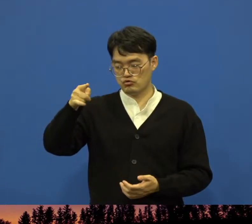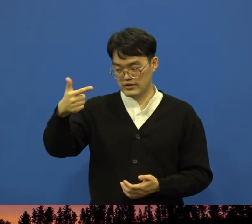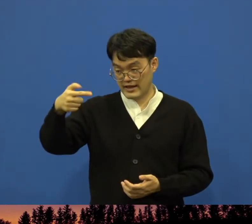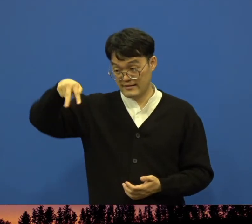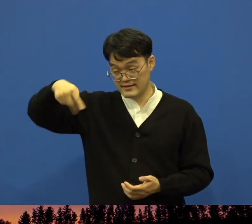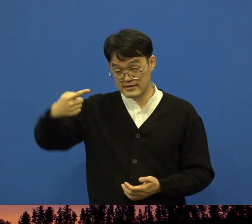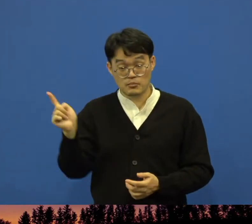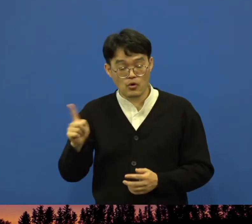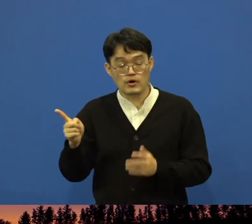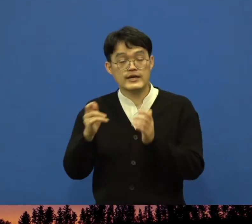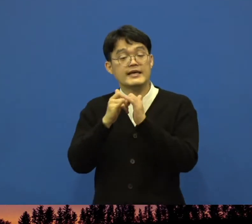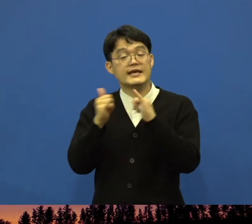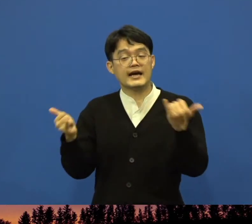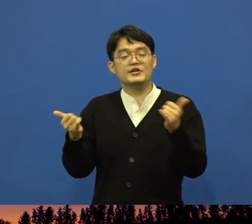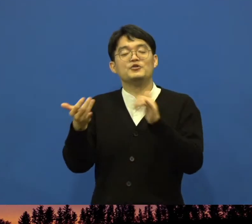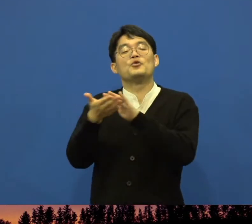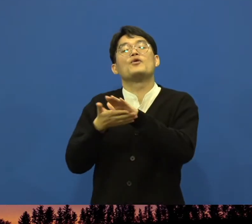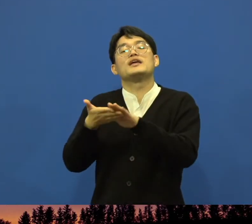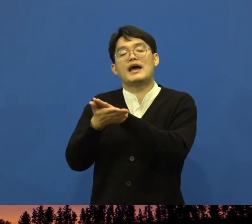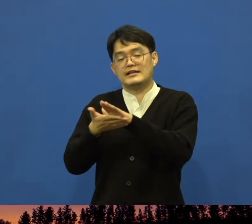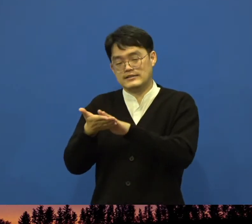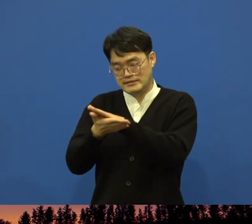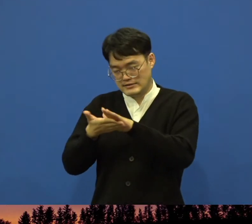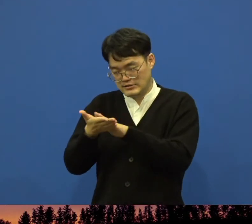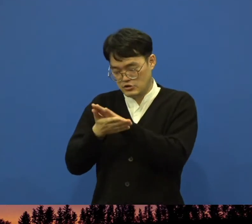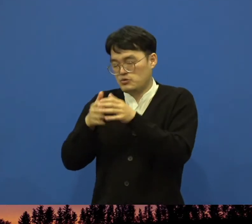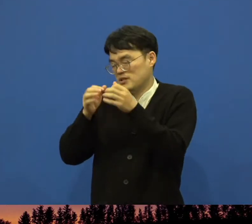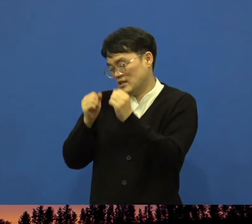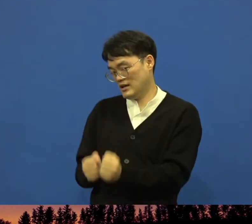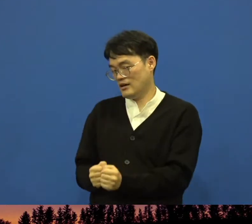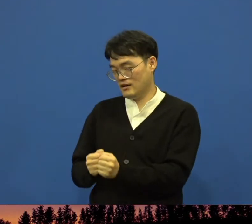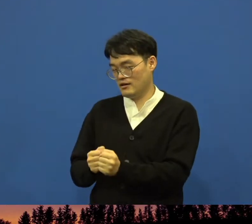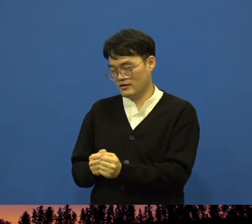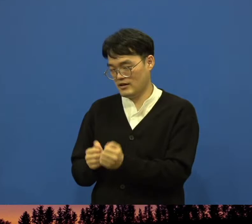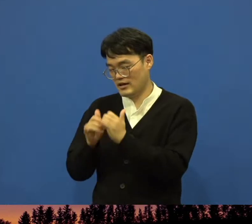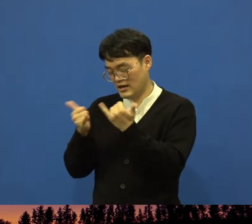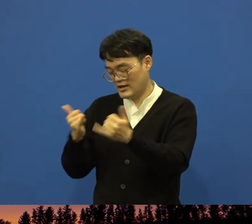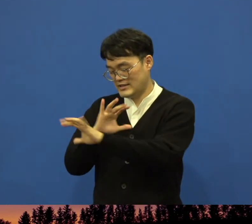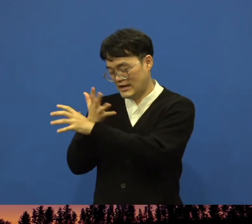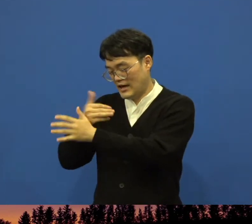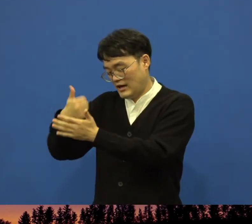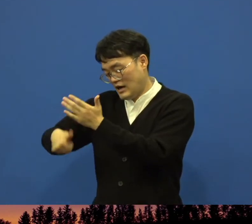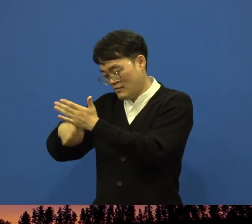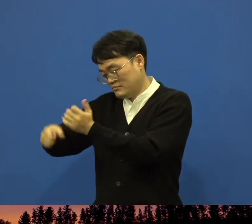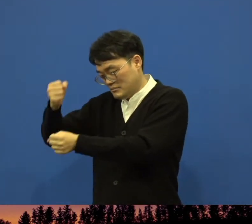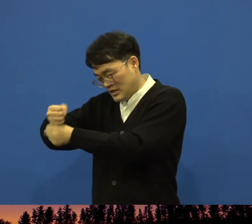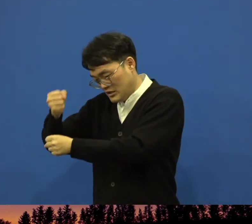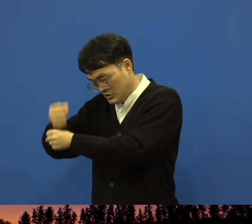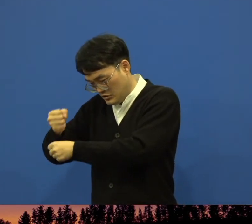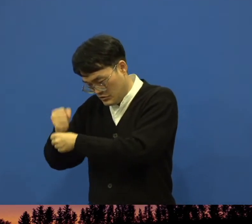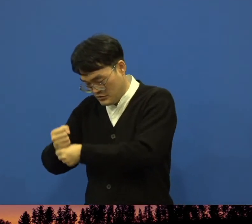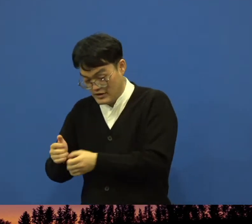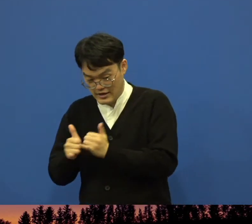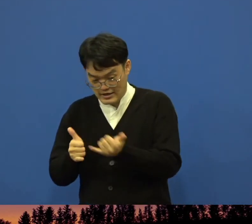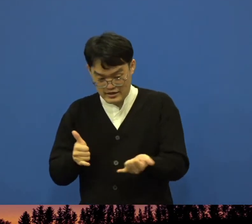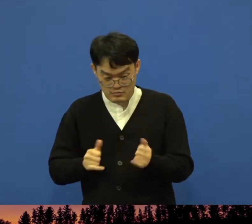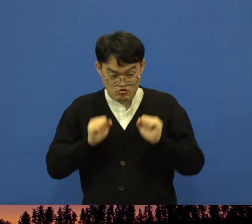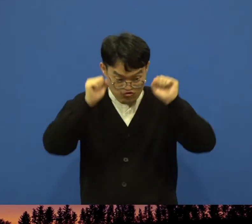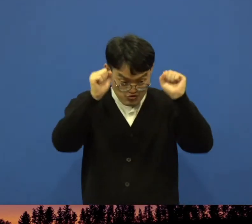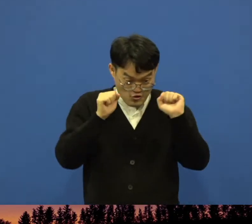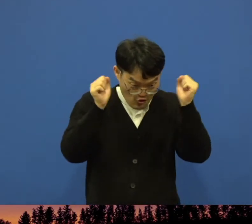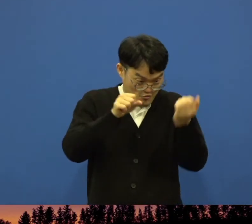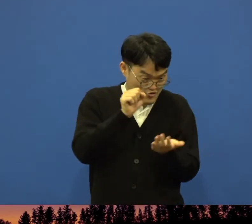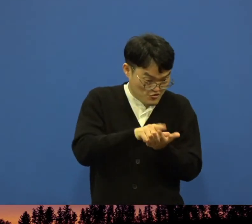존재다. 그죠? 그 인간이 기막히게 놀이를 만들어내요. 장난감도 어떻게 그렇게 만들고 그렇게 스포츠도 어떻게